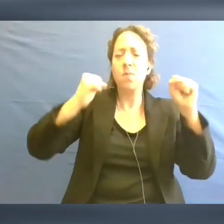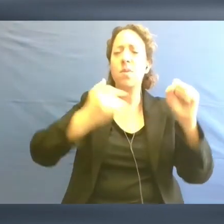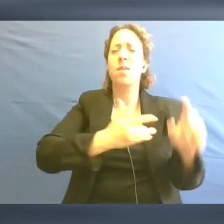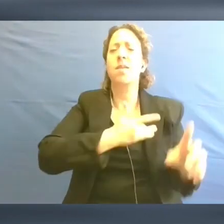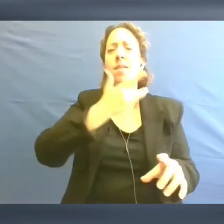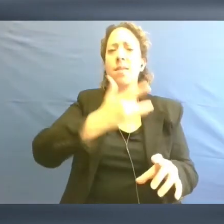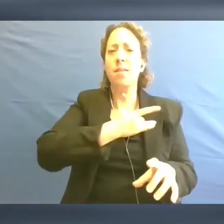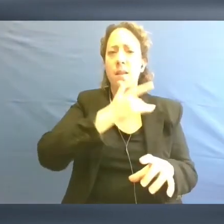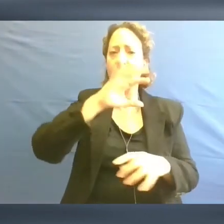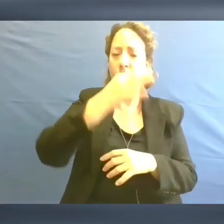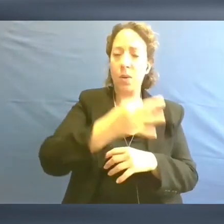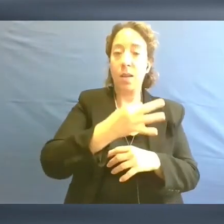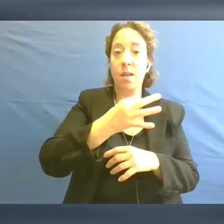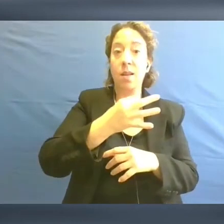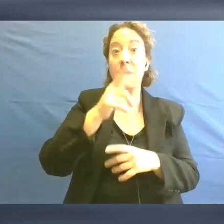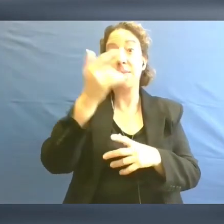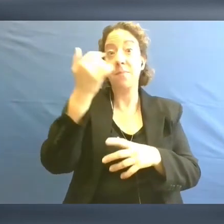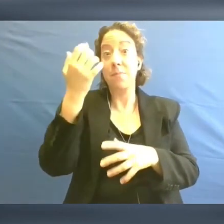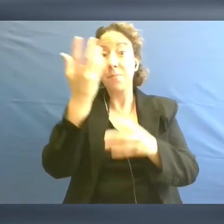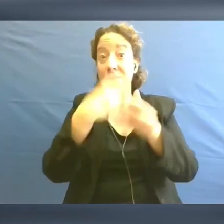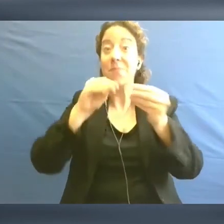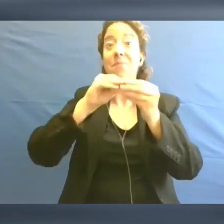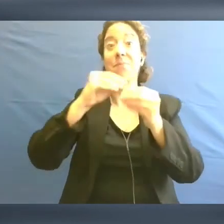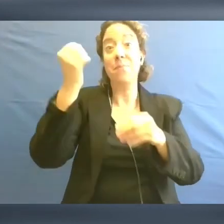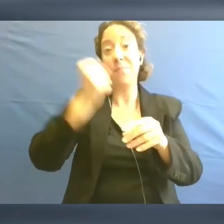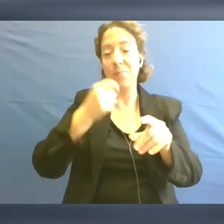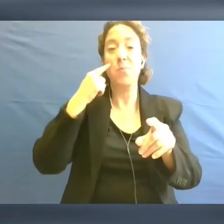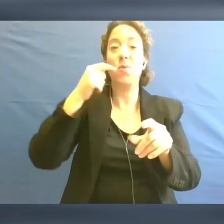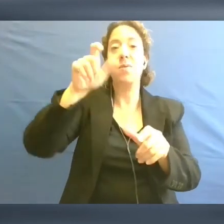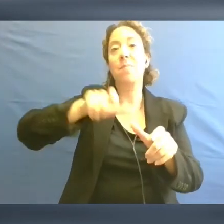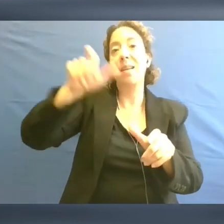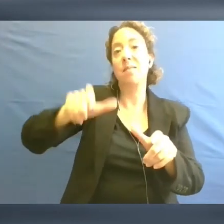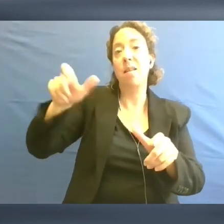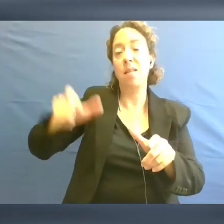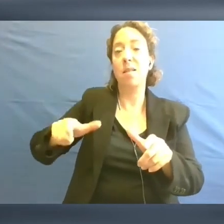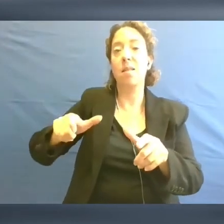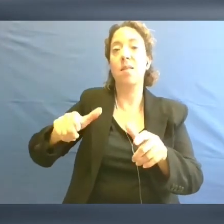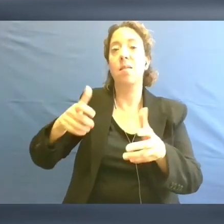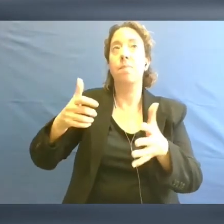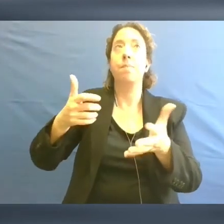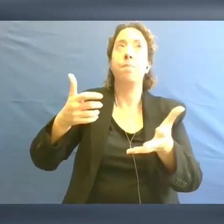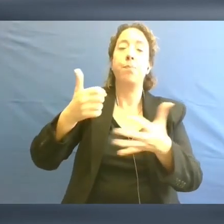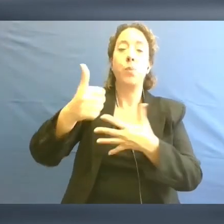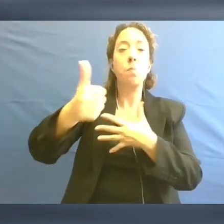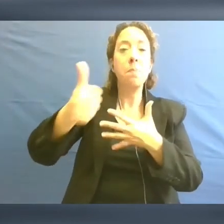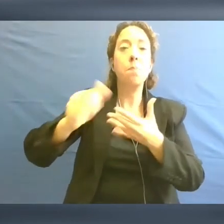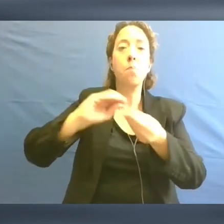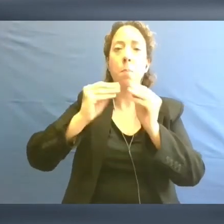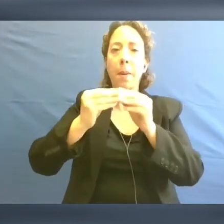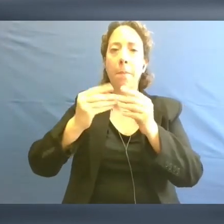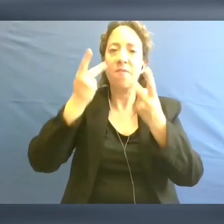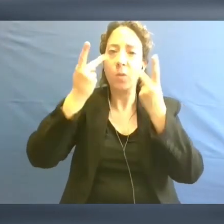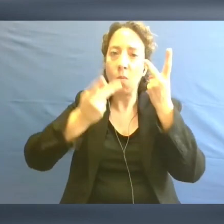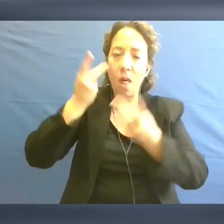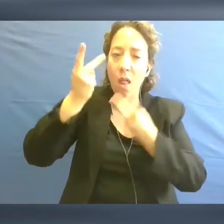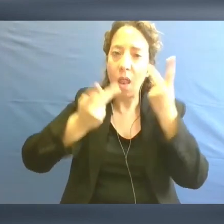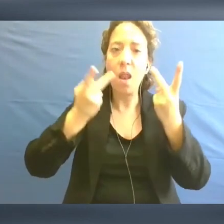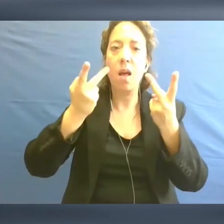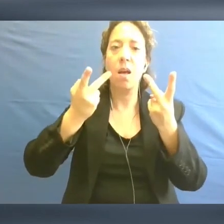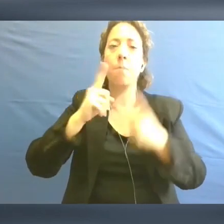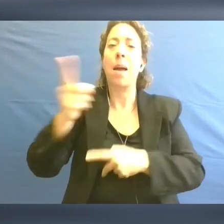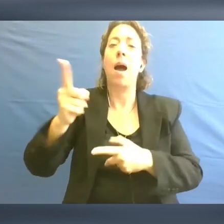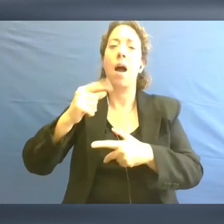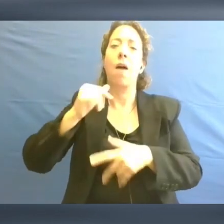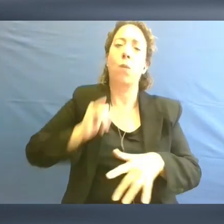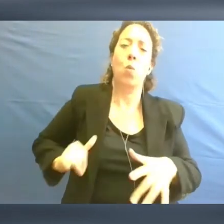d'autant plus pour les personnes qui ont des problèmes visuels non sévères.